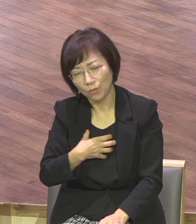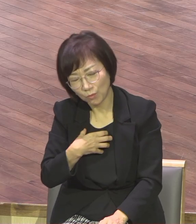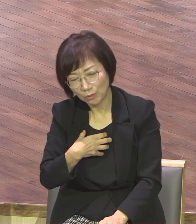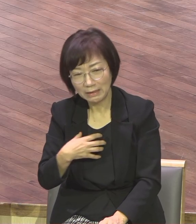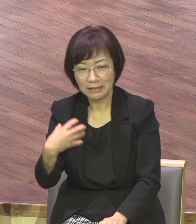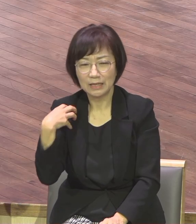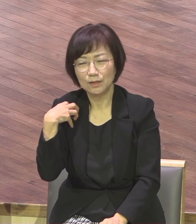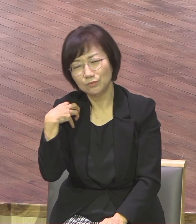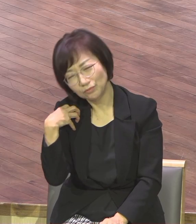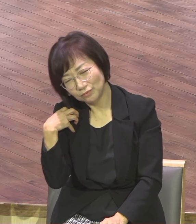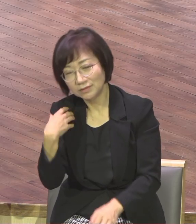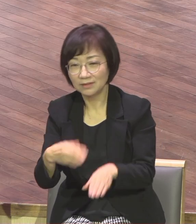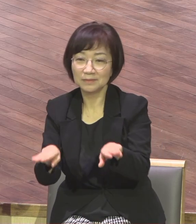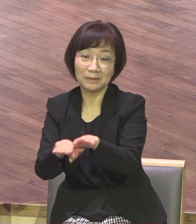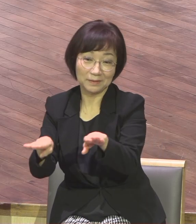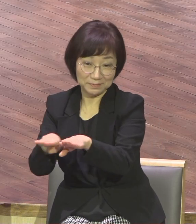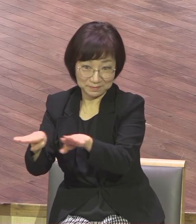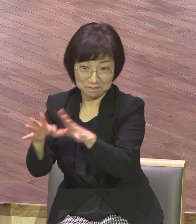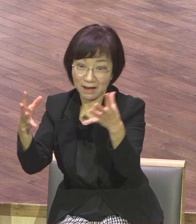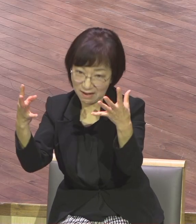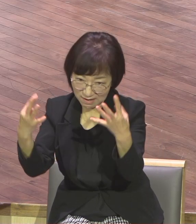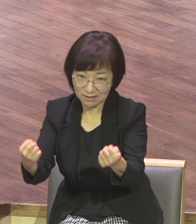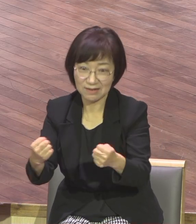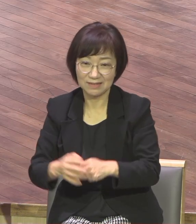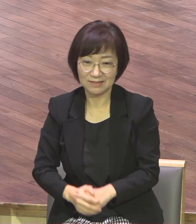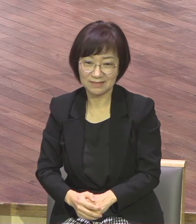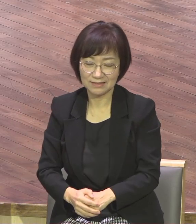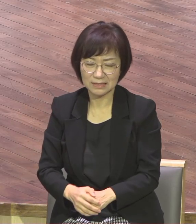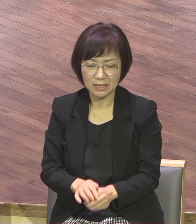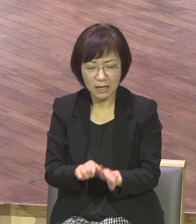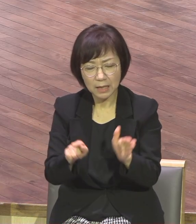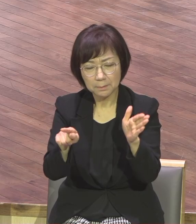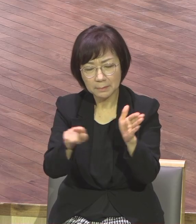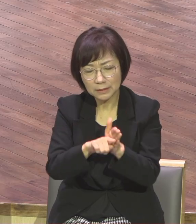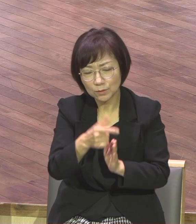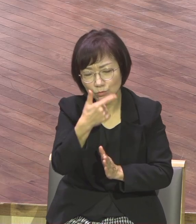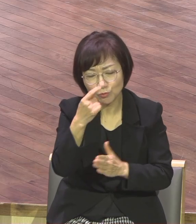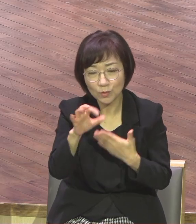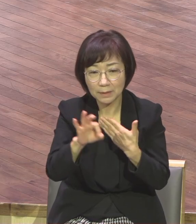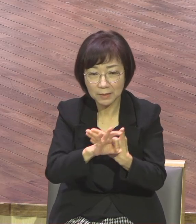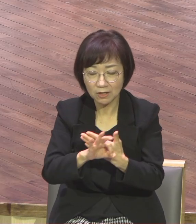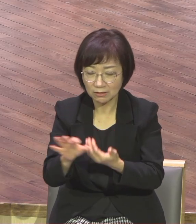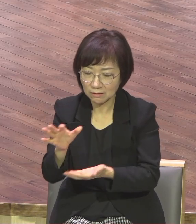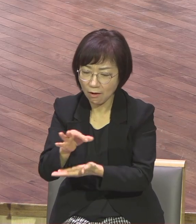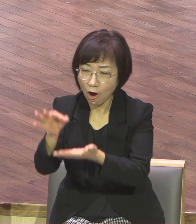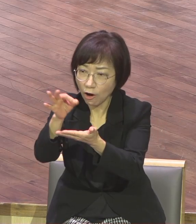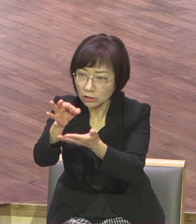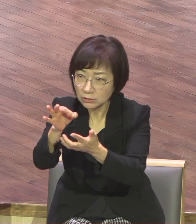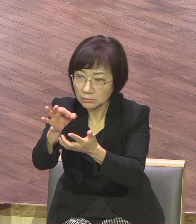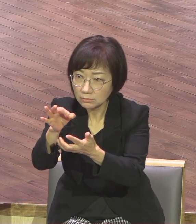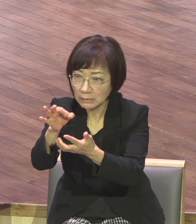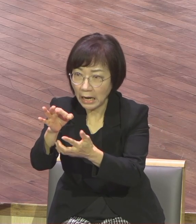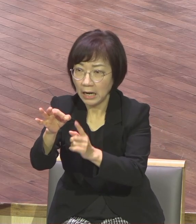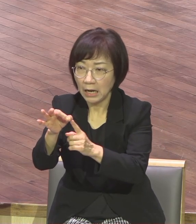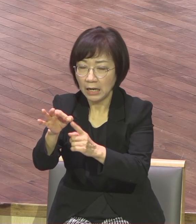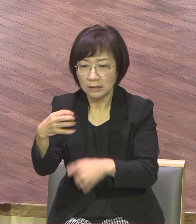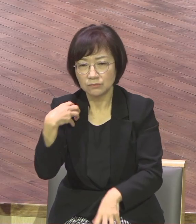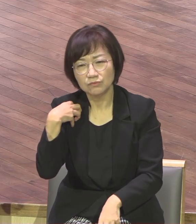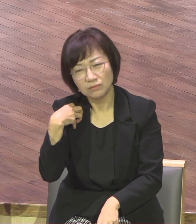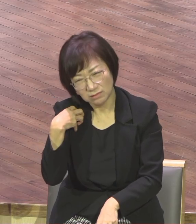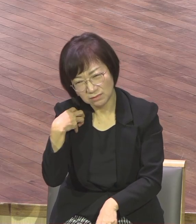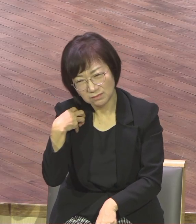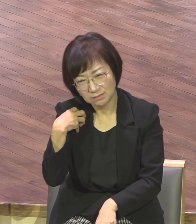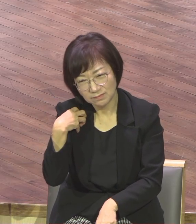믿음 없으면요 가장 힘든 게 헌금이에요. 그래서 이 연약한 분들을 새롭게